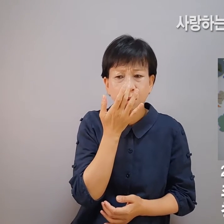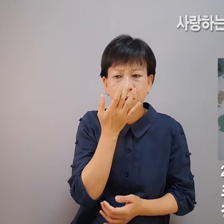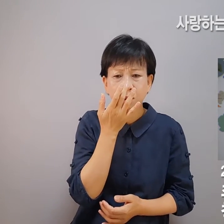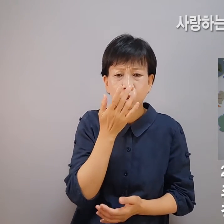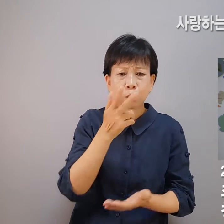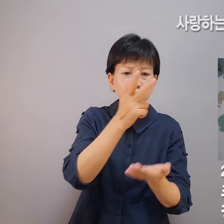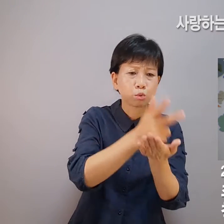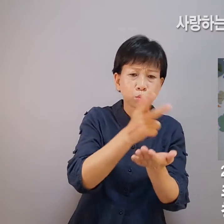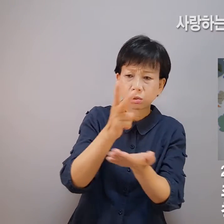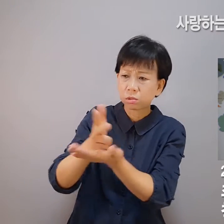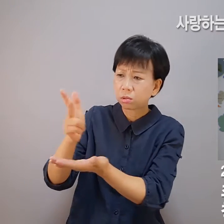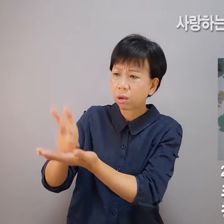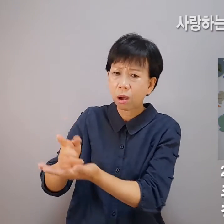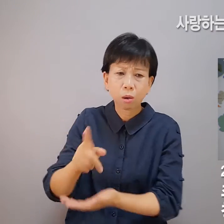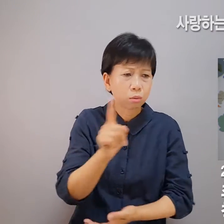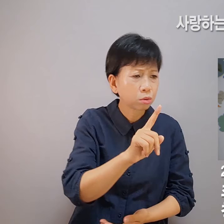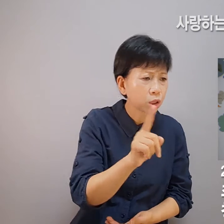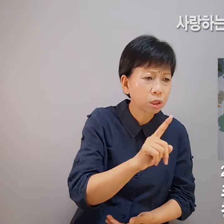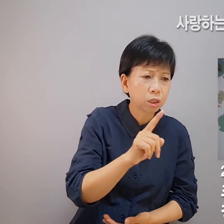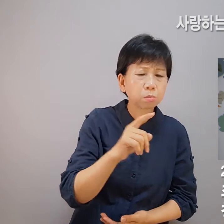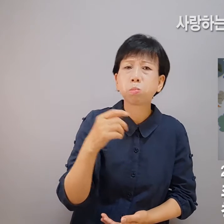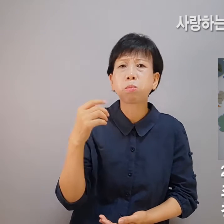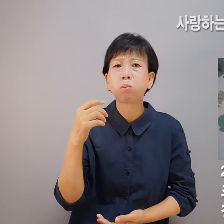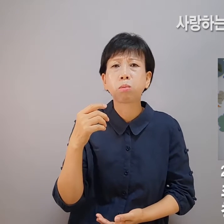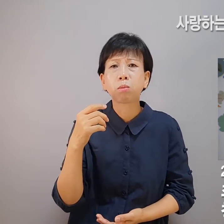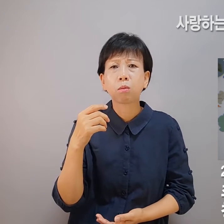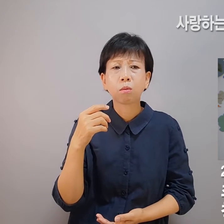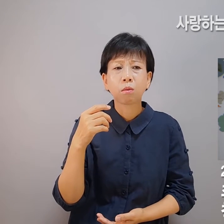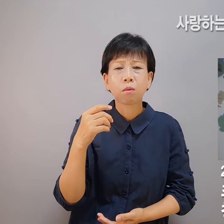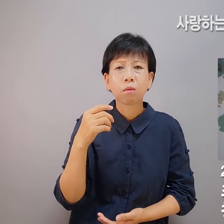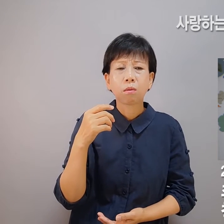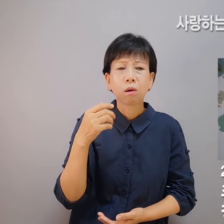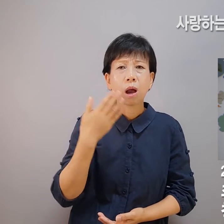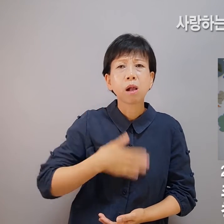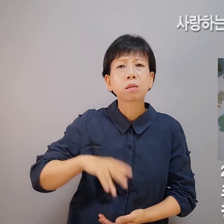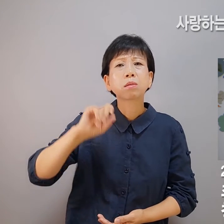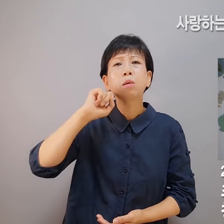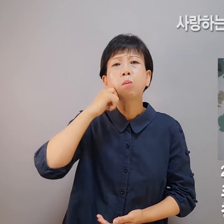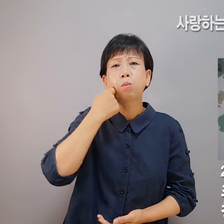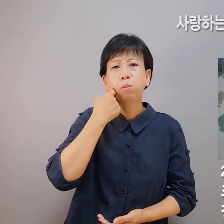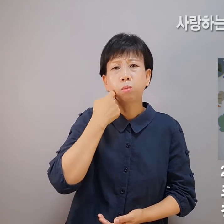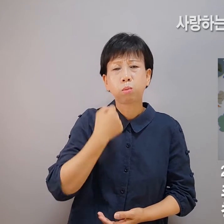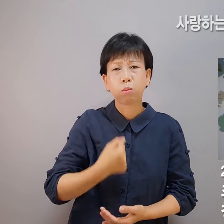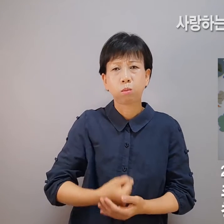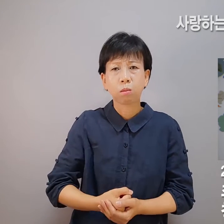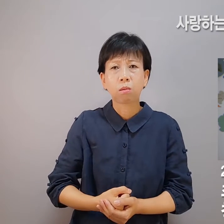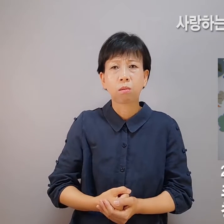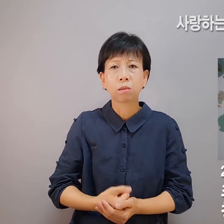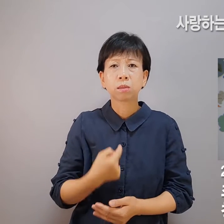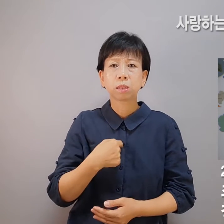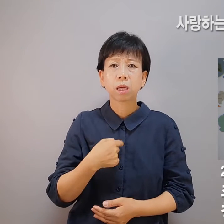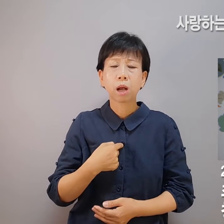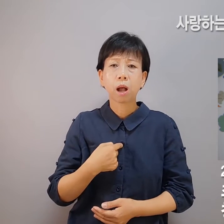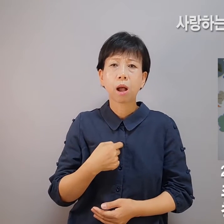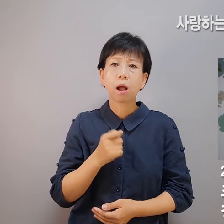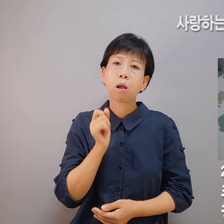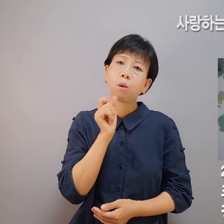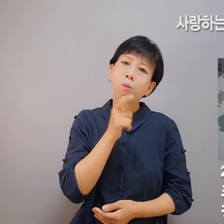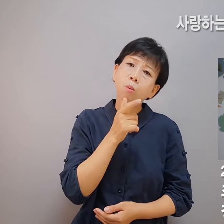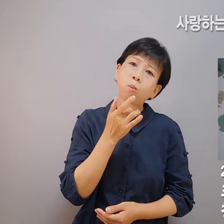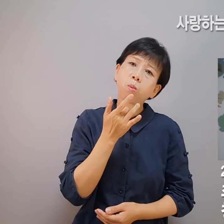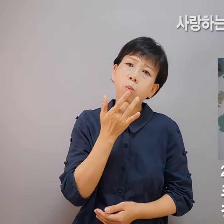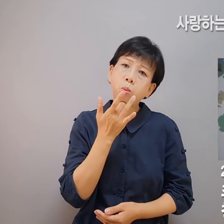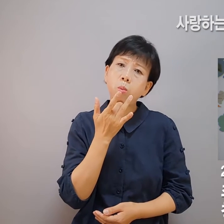좀 죄송스러운데 잘 찾아보시면 좋을 것 같고요. 제가 평일날 요즘은 뜨거워서 밖에 못